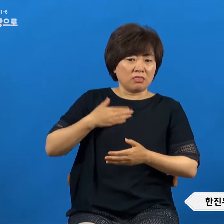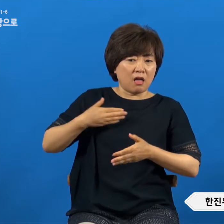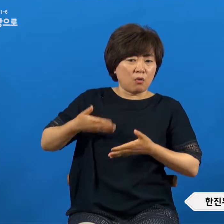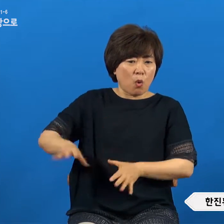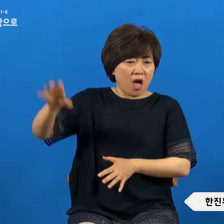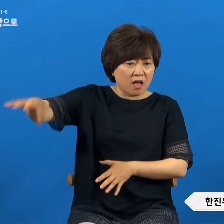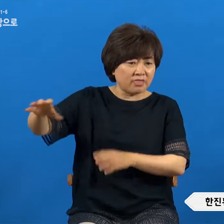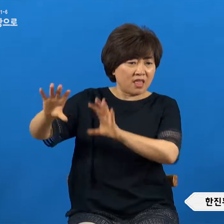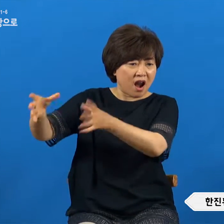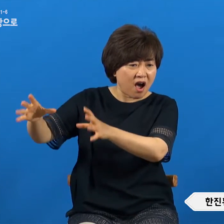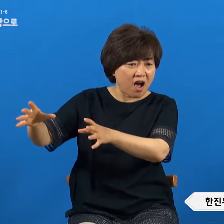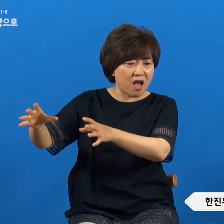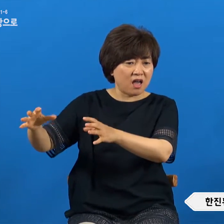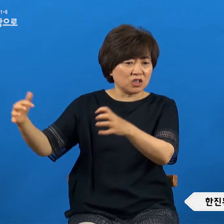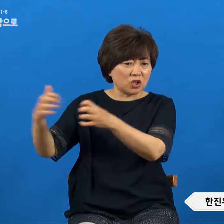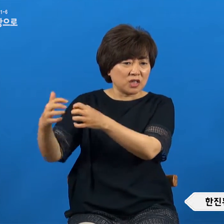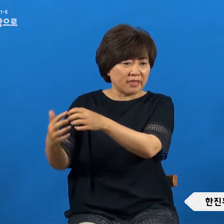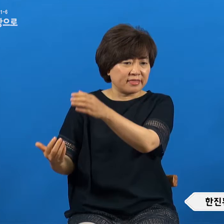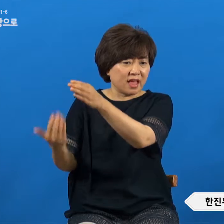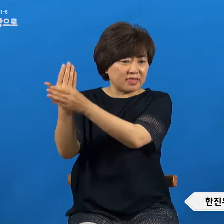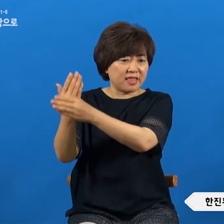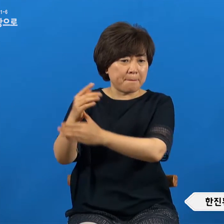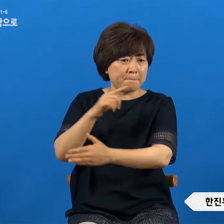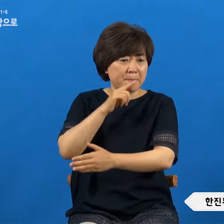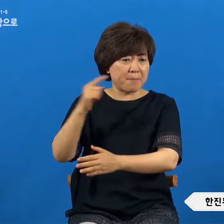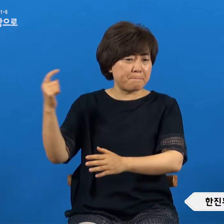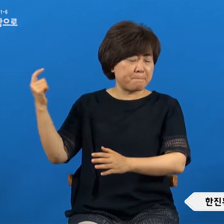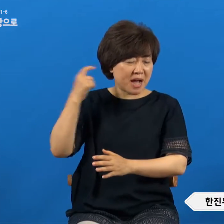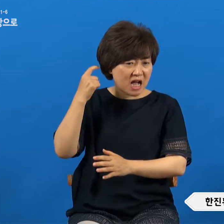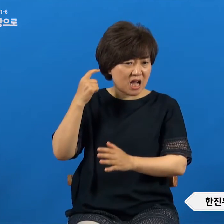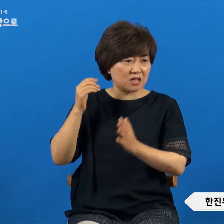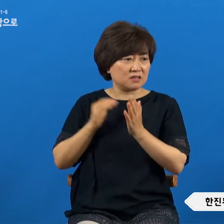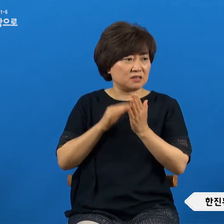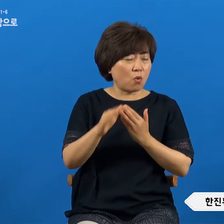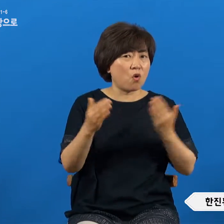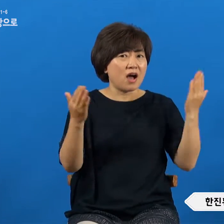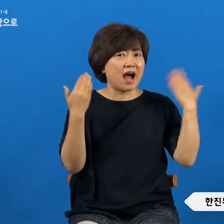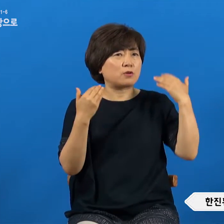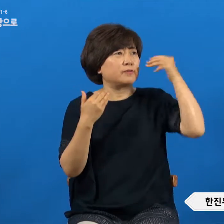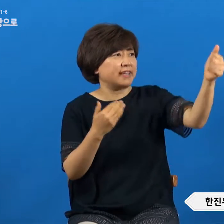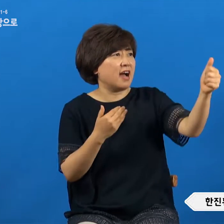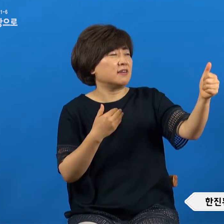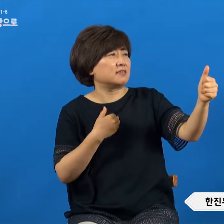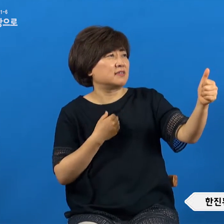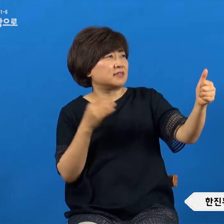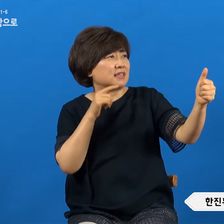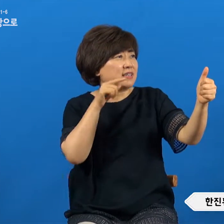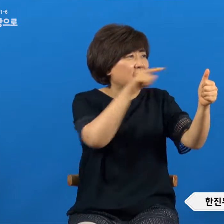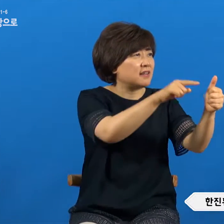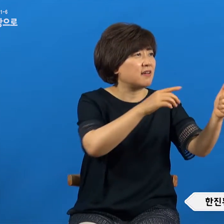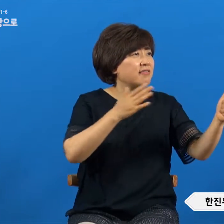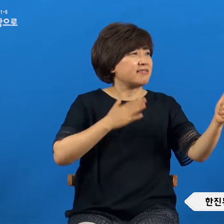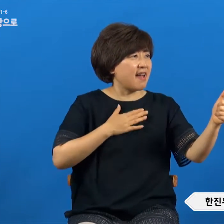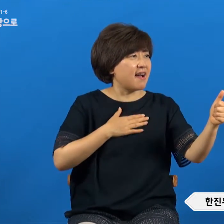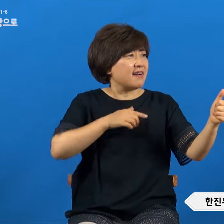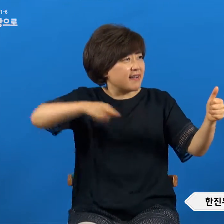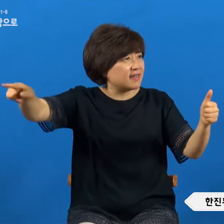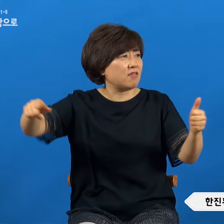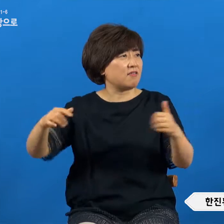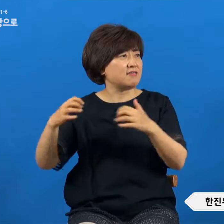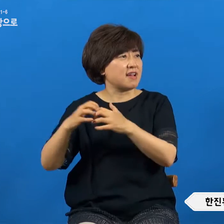터졌다는 소식을 듣고 전영창은 즉시로 학장에게 달려가서 귀국해서 나라를